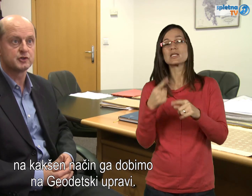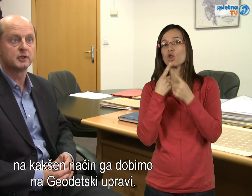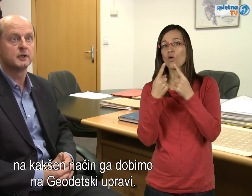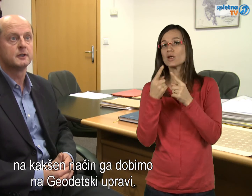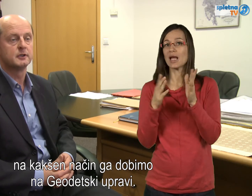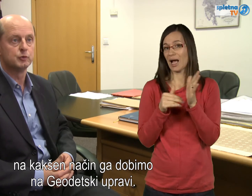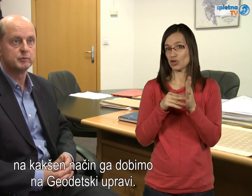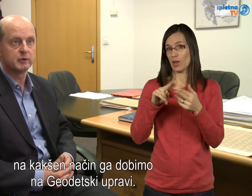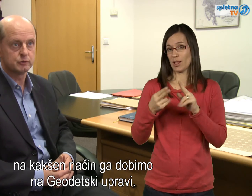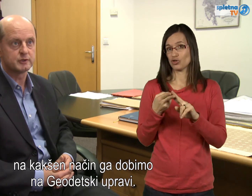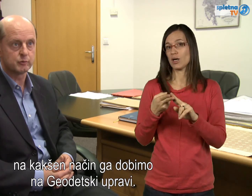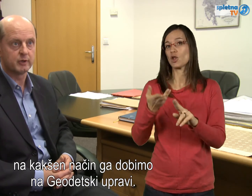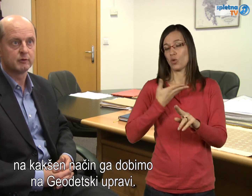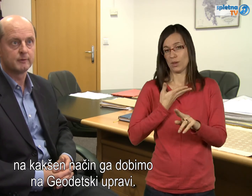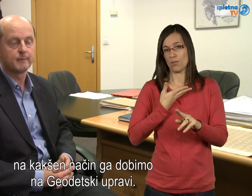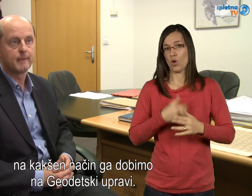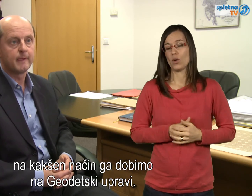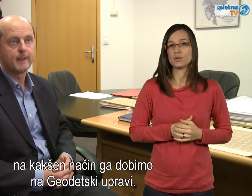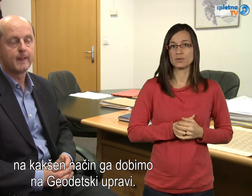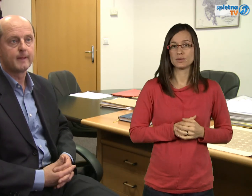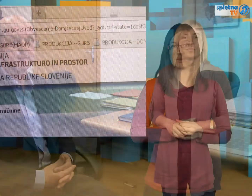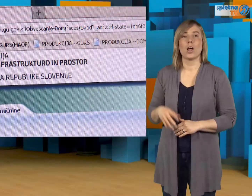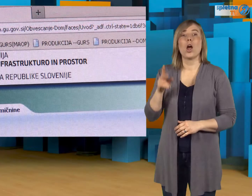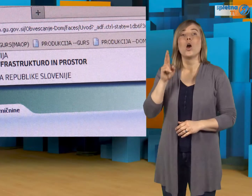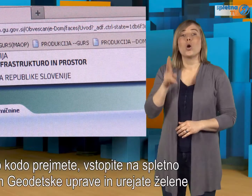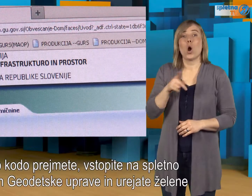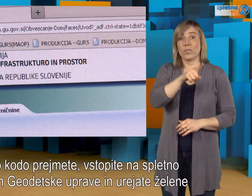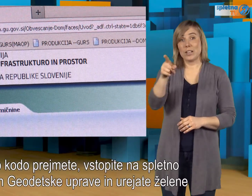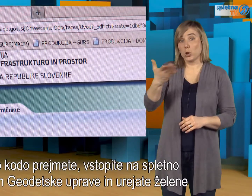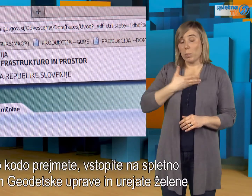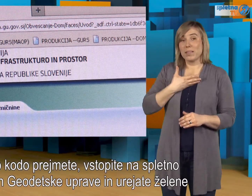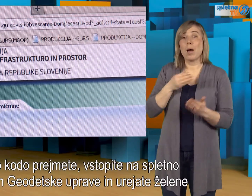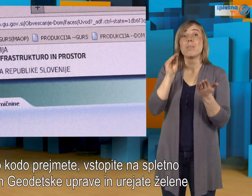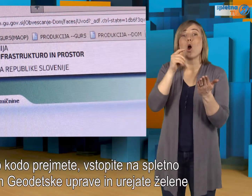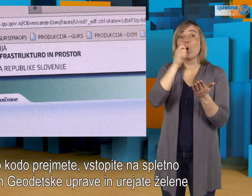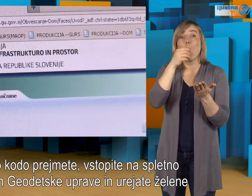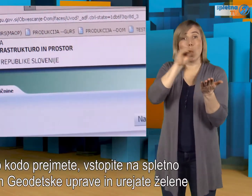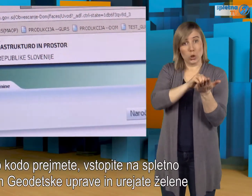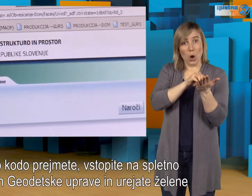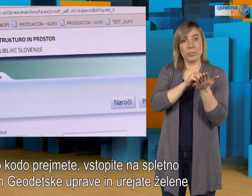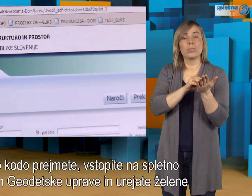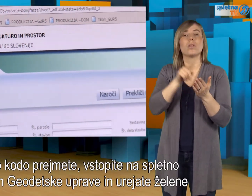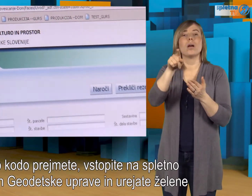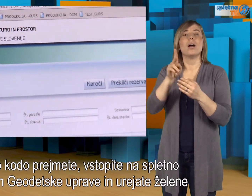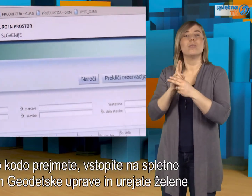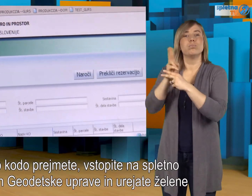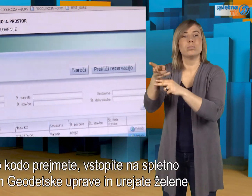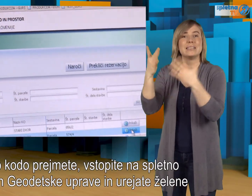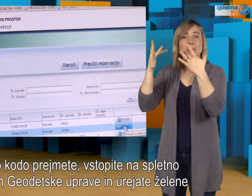ga dobimo na geodetsko upravo. Ko kodo prejmete, vstopite na spletno stran geodetske